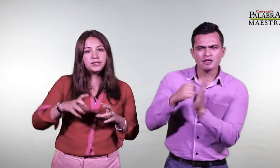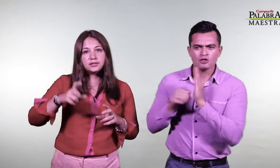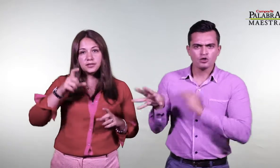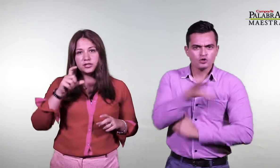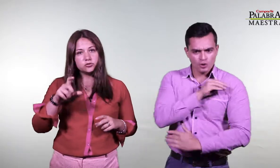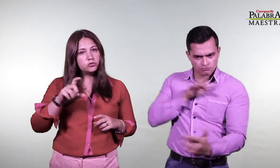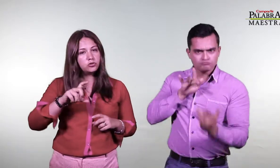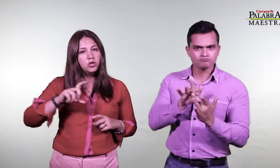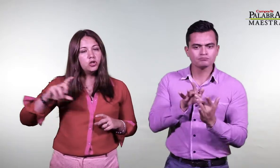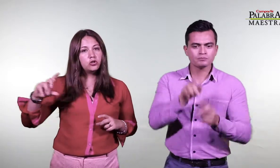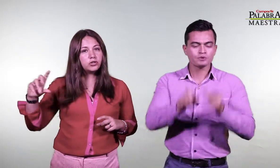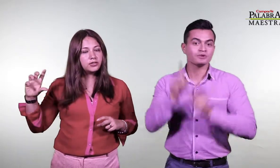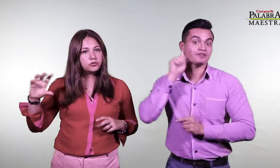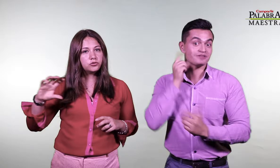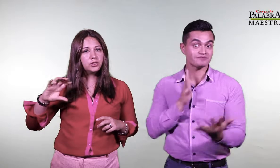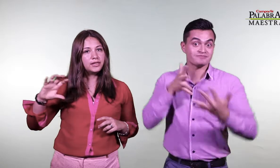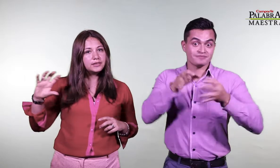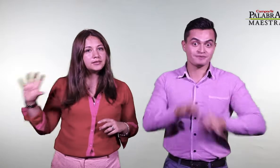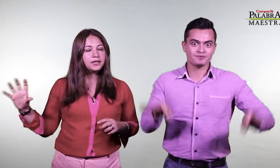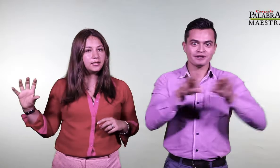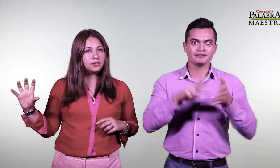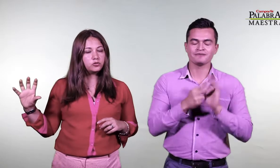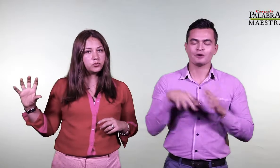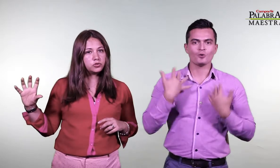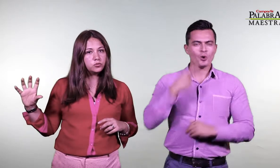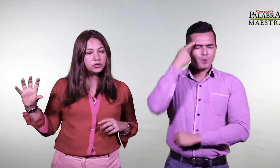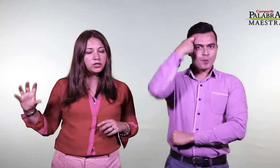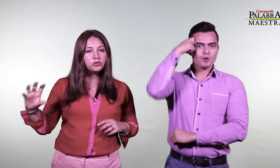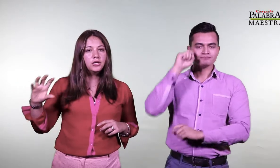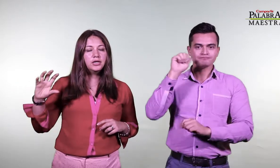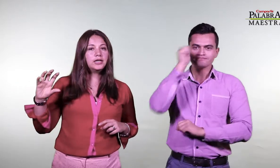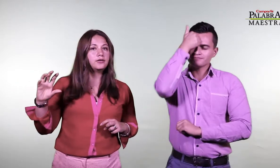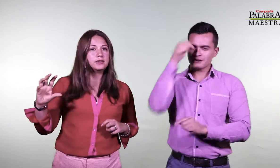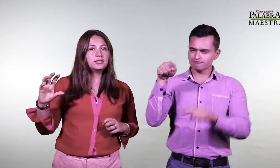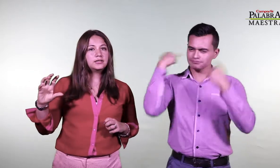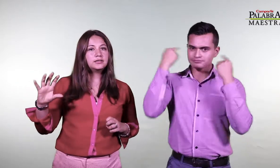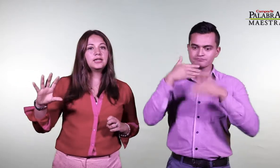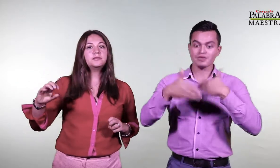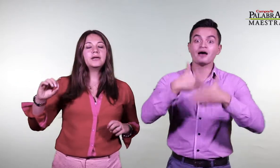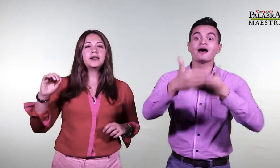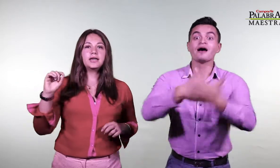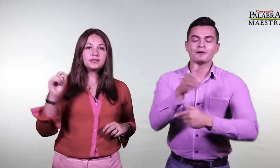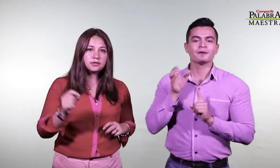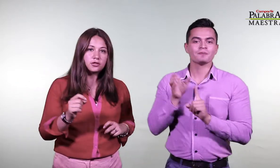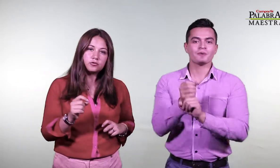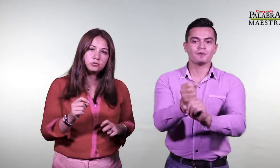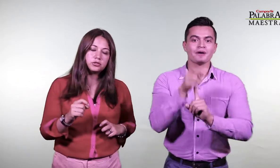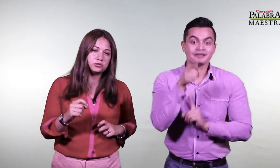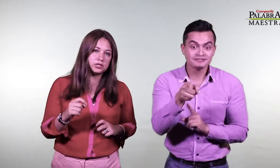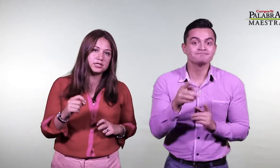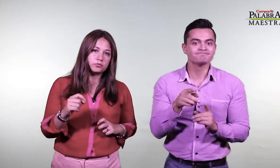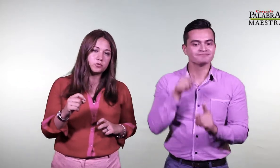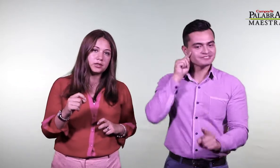las competencias. Esos son los retos esenciales de los próximos años y que van a ser esenciales para que estas